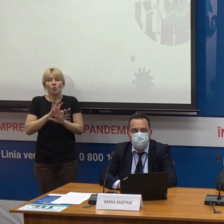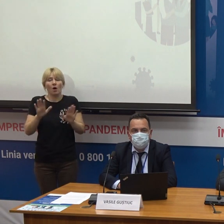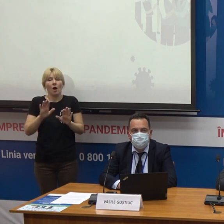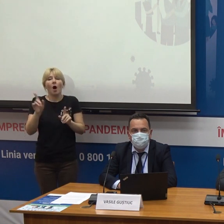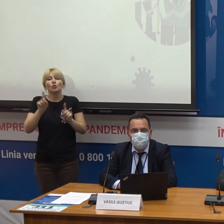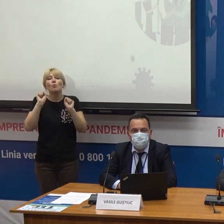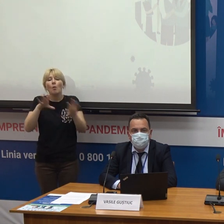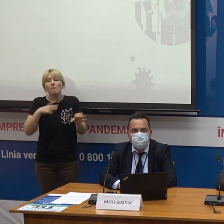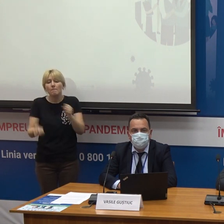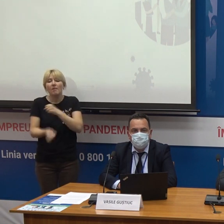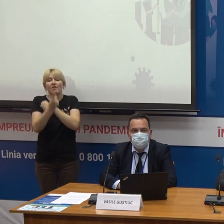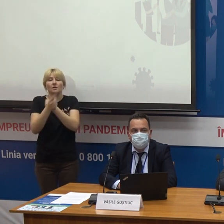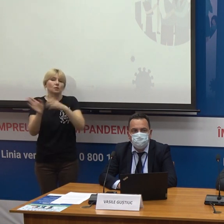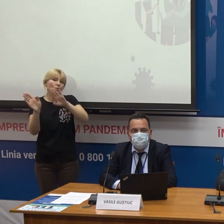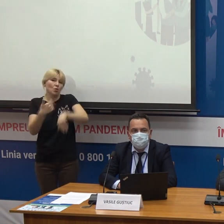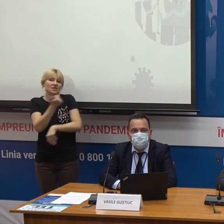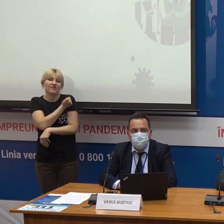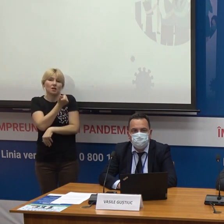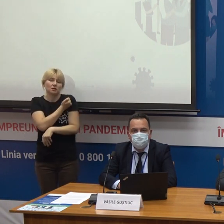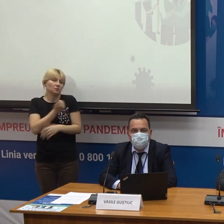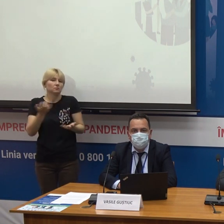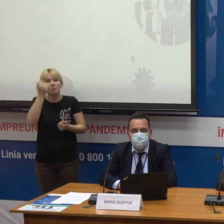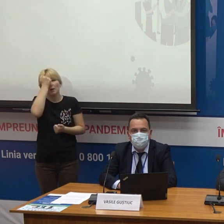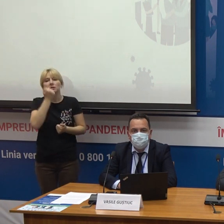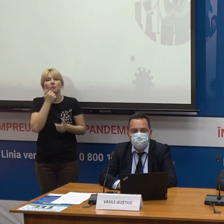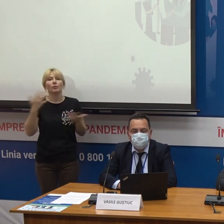pot apărea după vaccin.